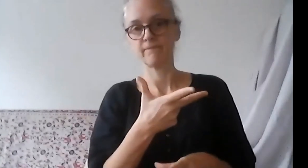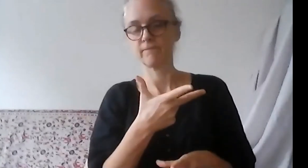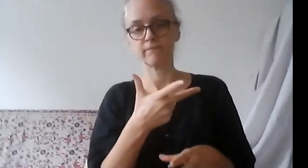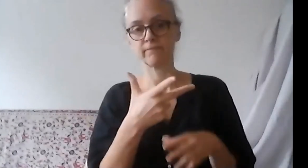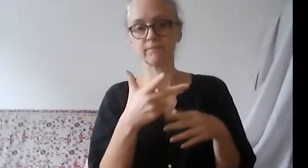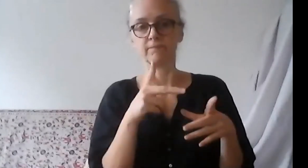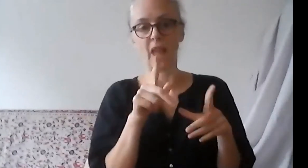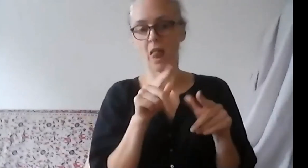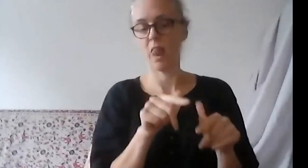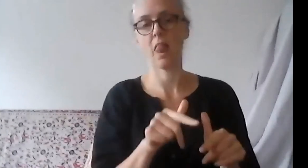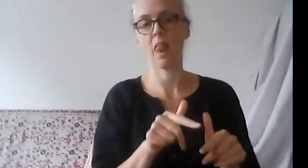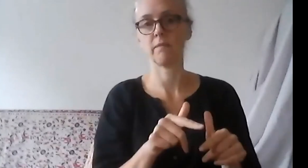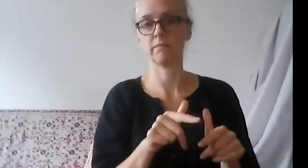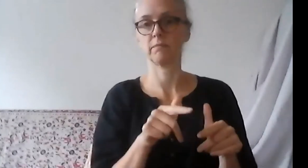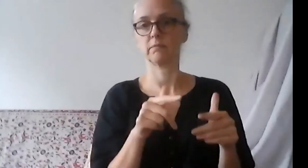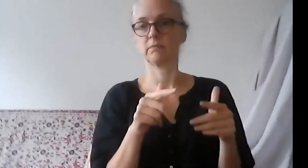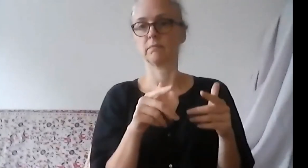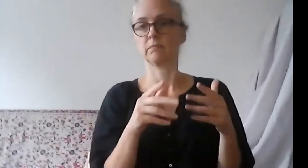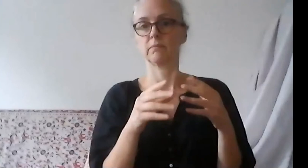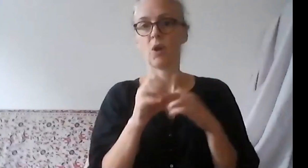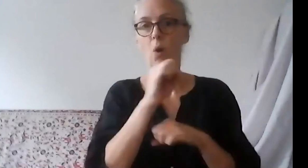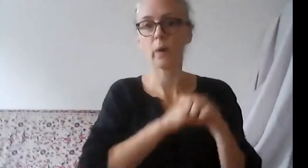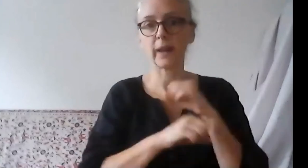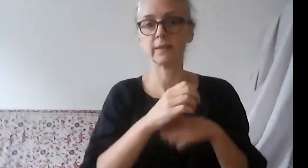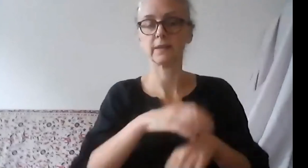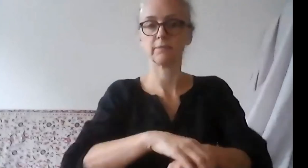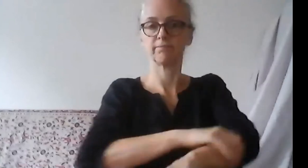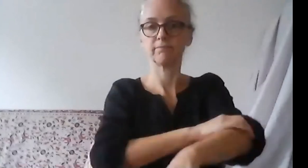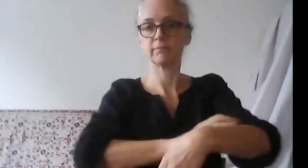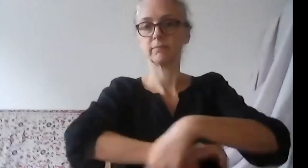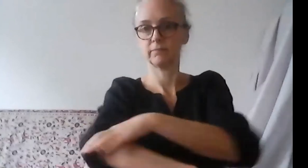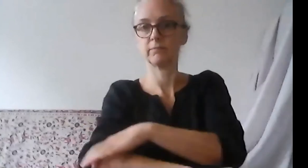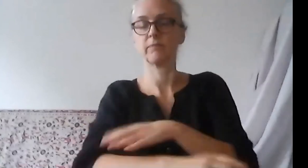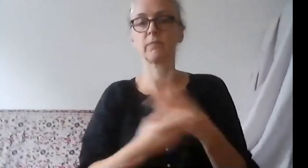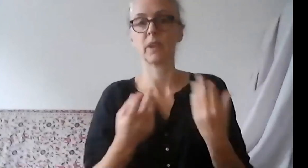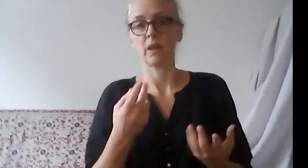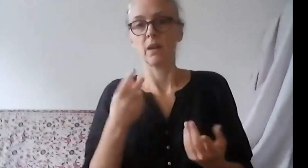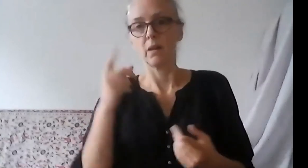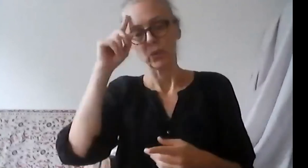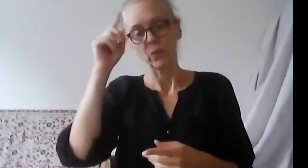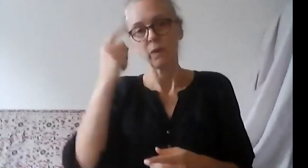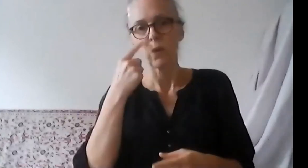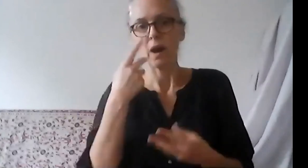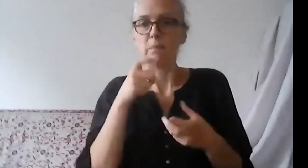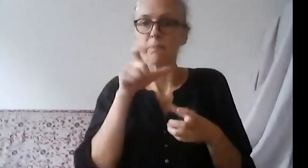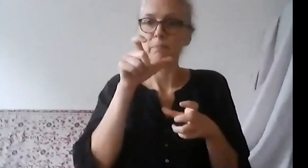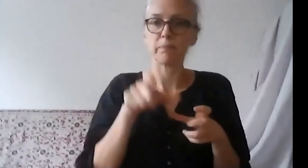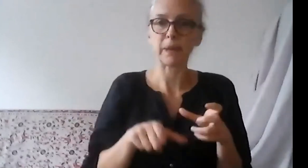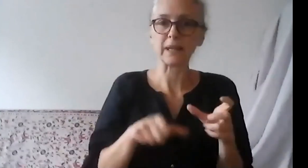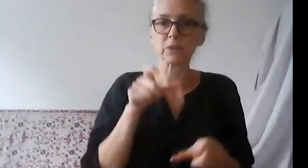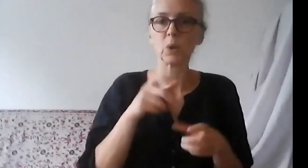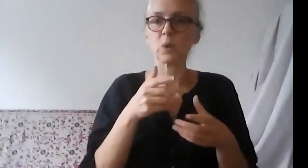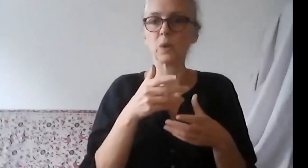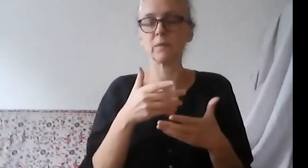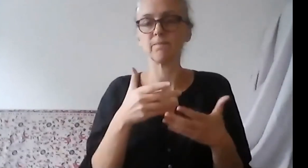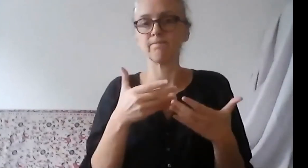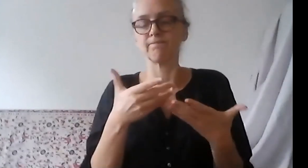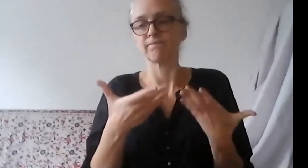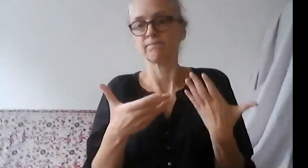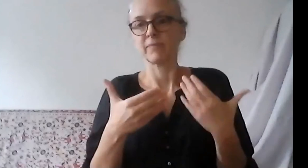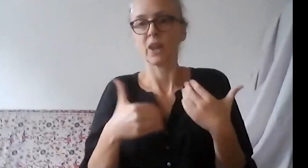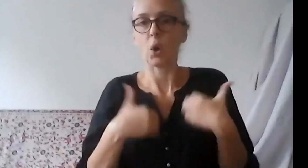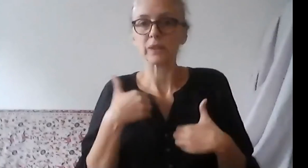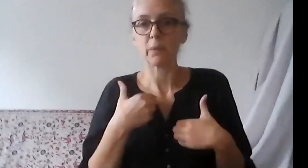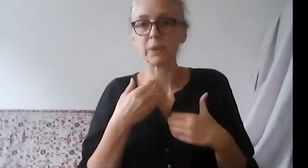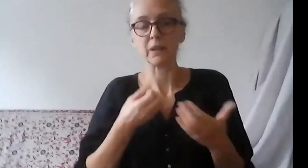handicap. Or, effectivement, on voit que le ressenti ou le mal-être est plutôt dévoilé auprès des médecins traitants, auprès des Cap